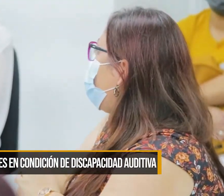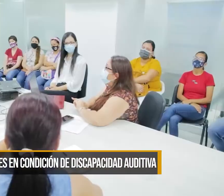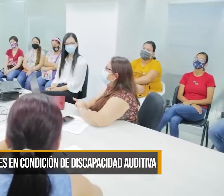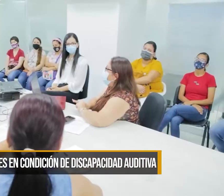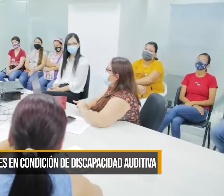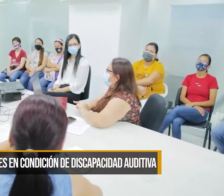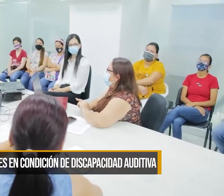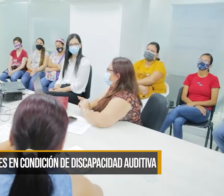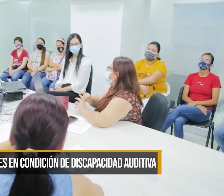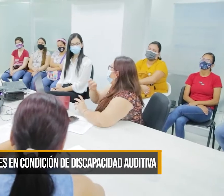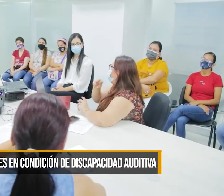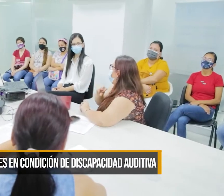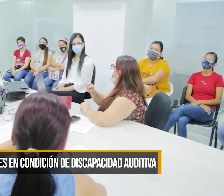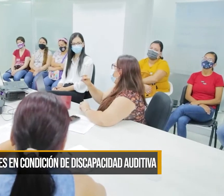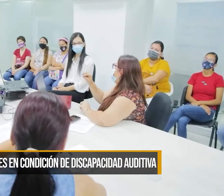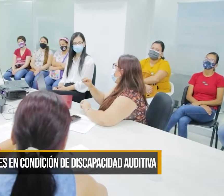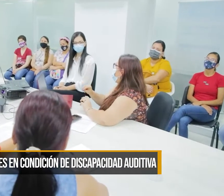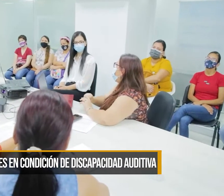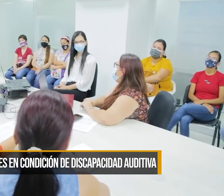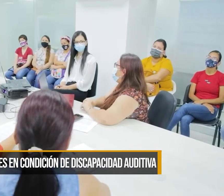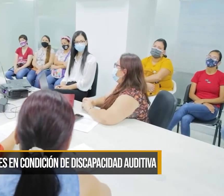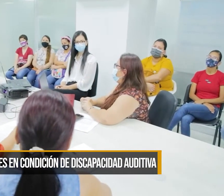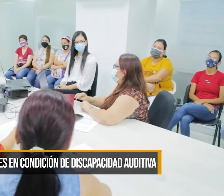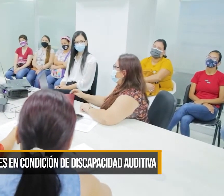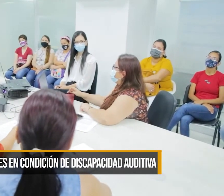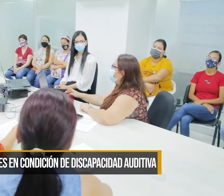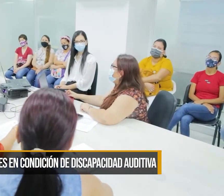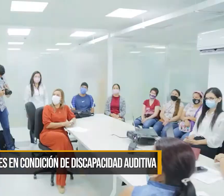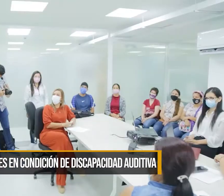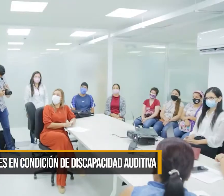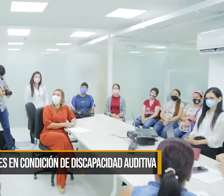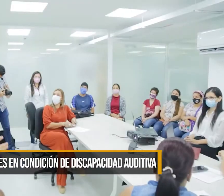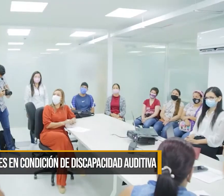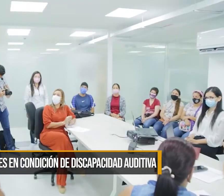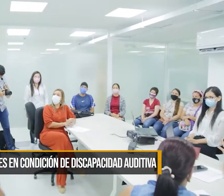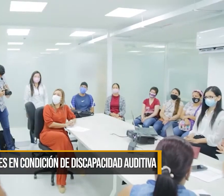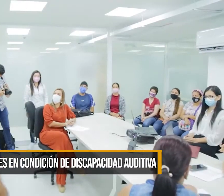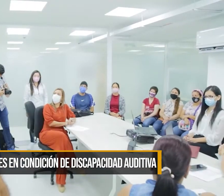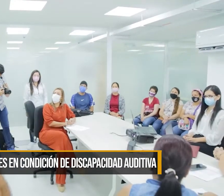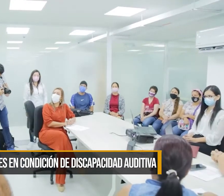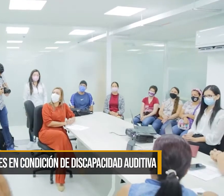un sueño, pero también como una oportunidad para conocer de sus necesidades